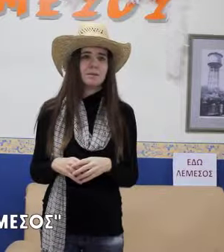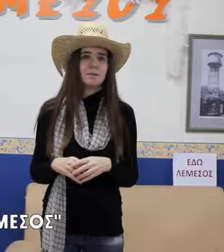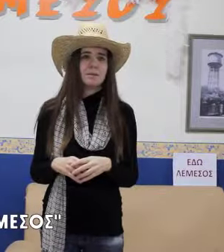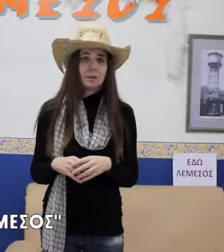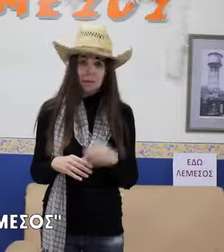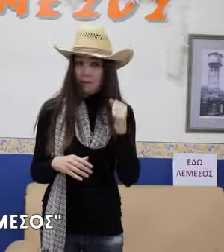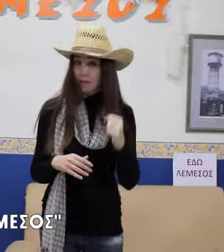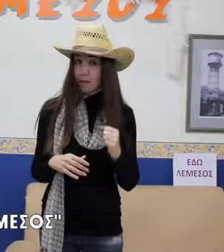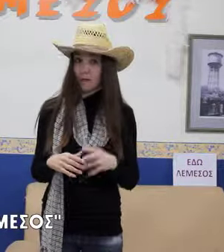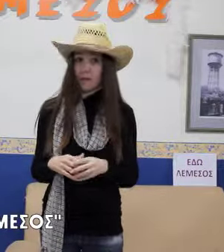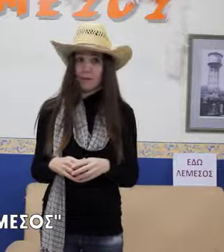και